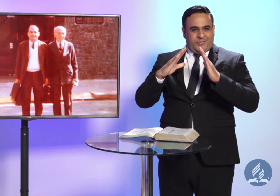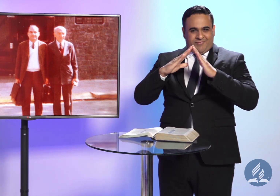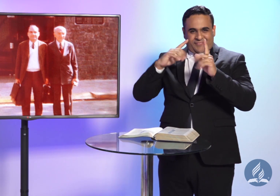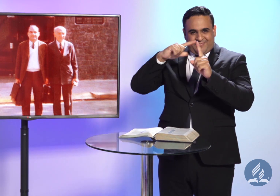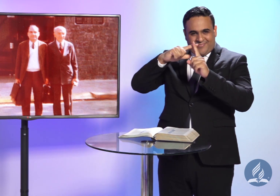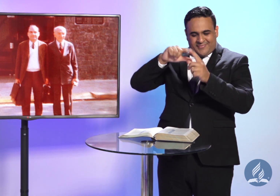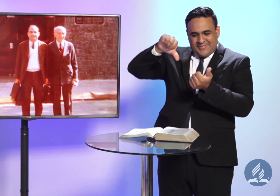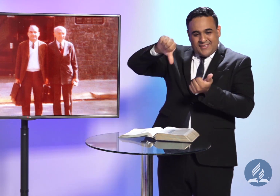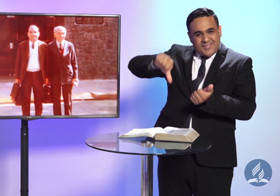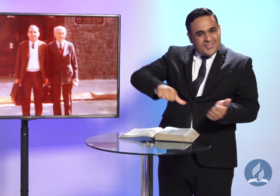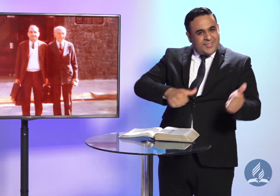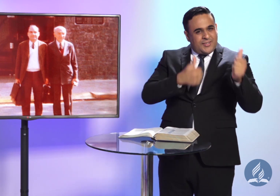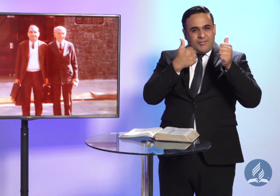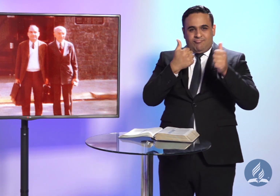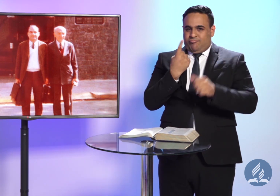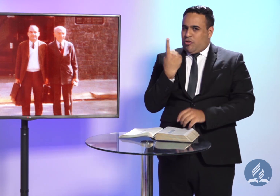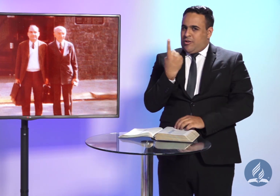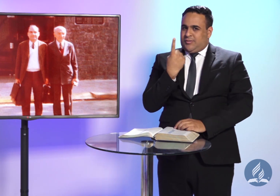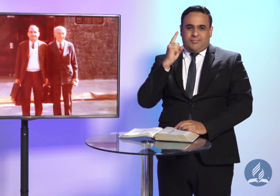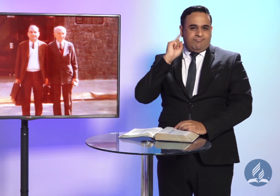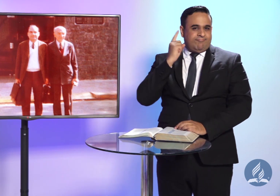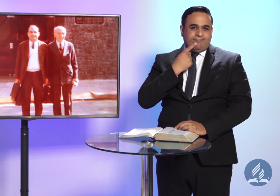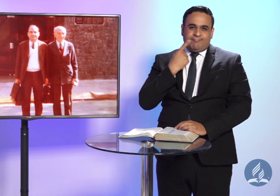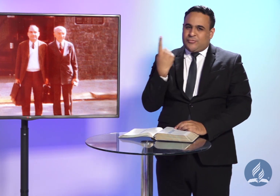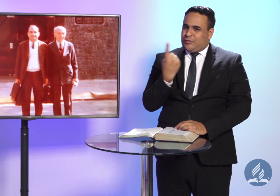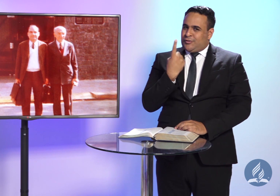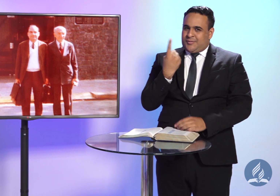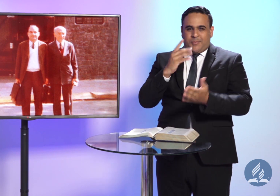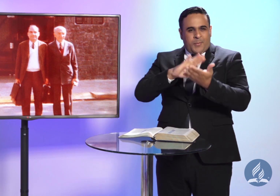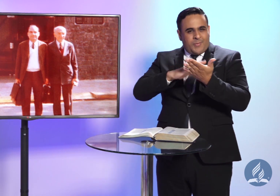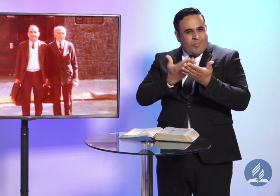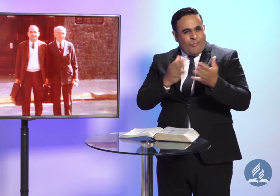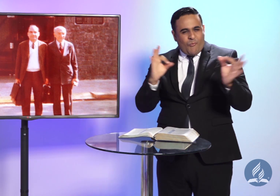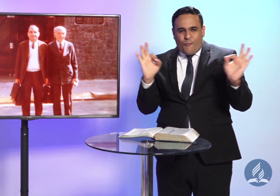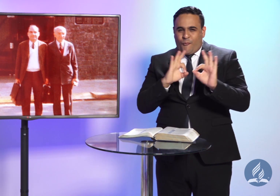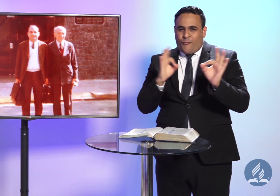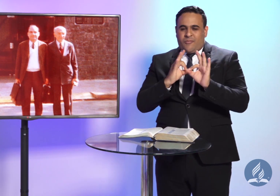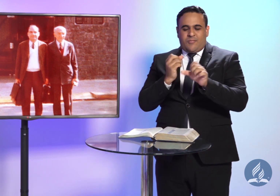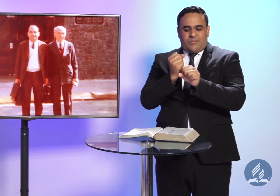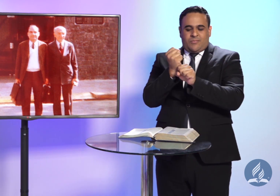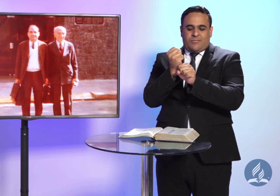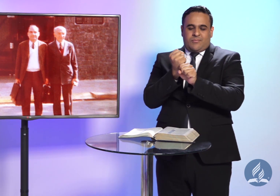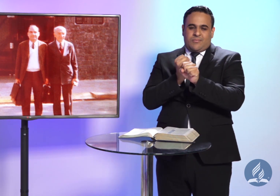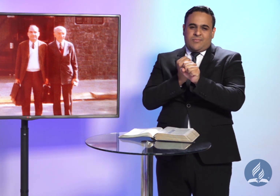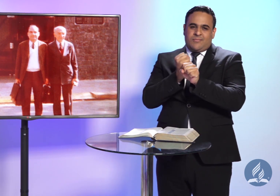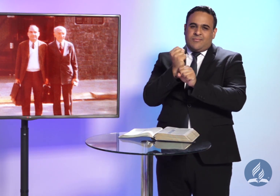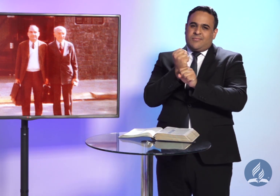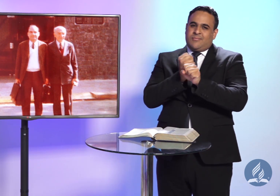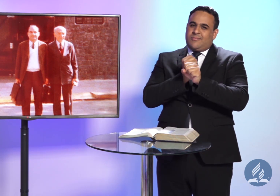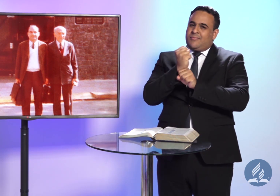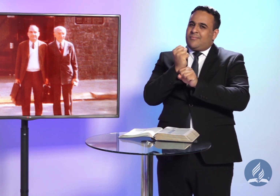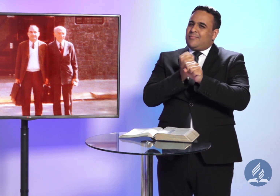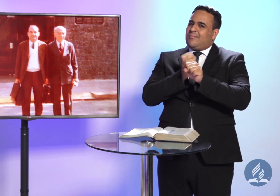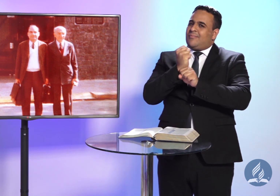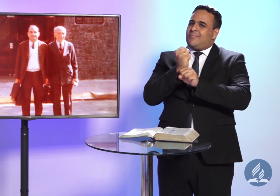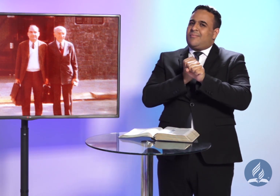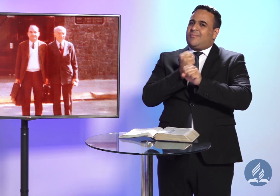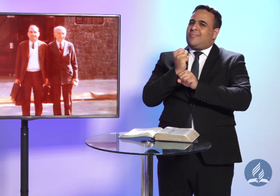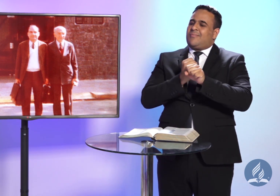dele, ele não teve ninguém que foi acompanhar. Ele se batizou sozinho e por muitos anos ele ficou sozinho,